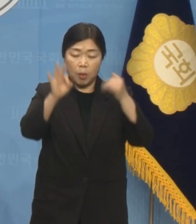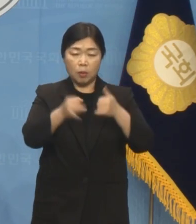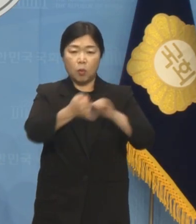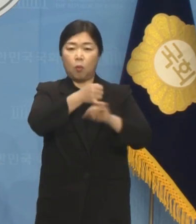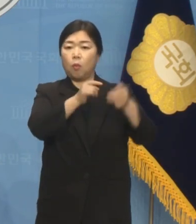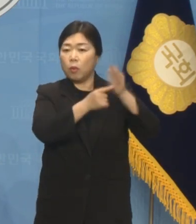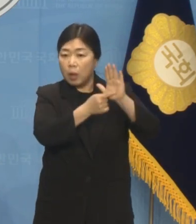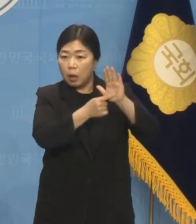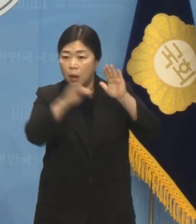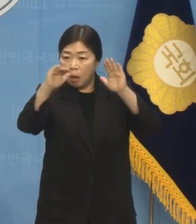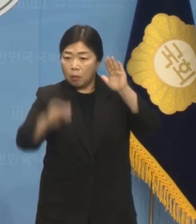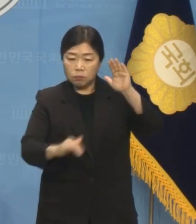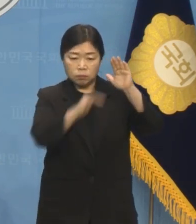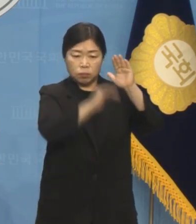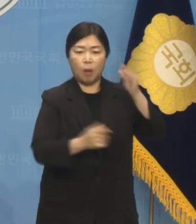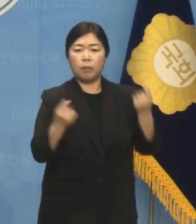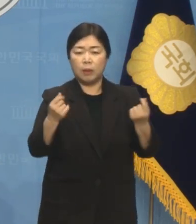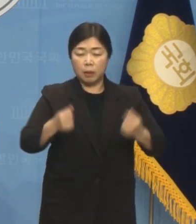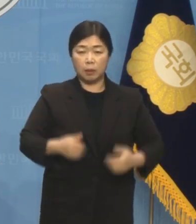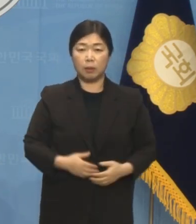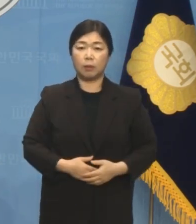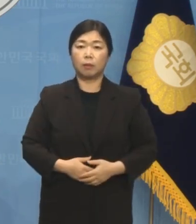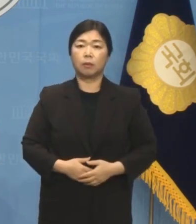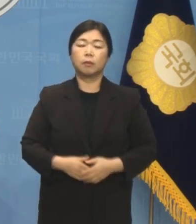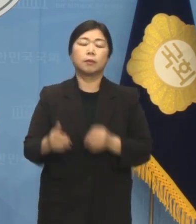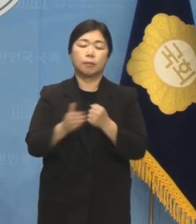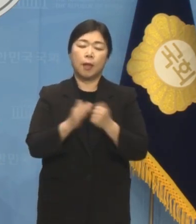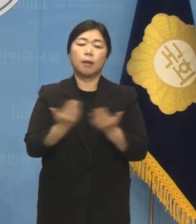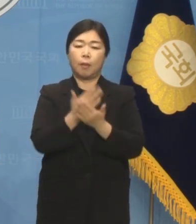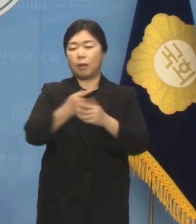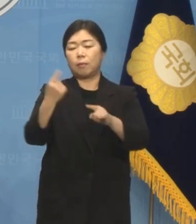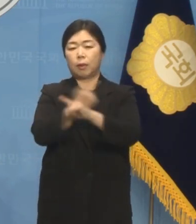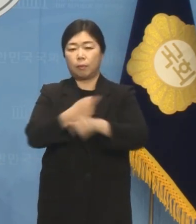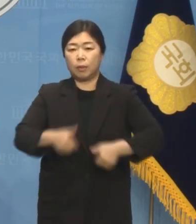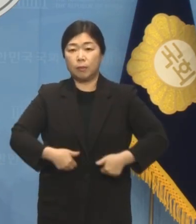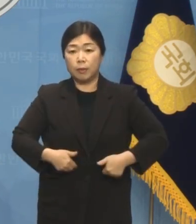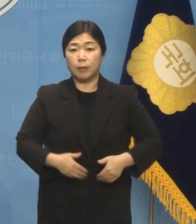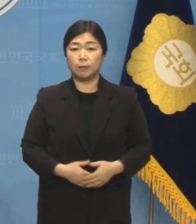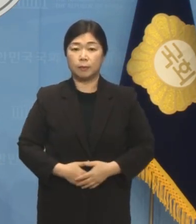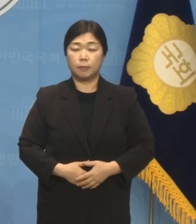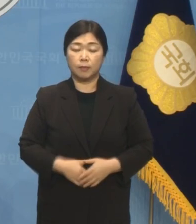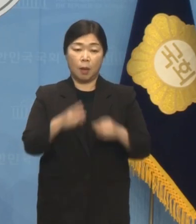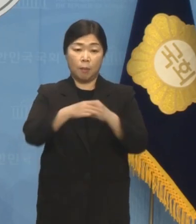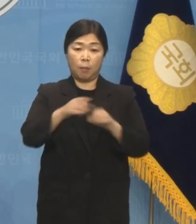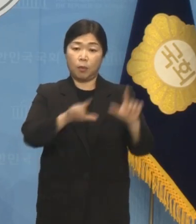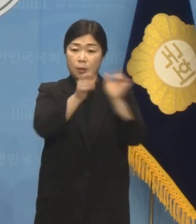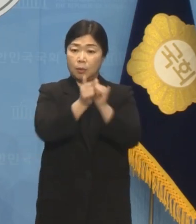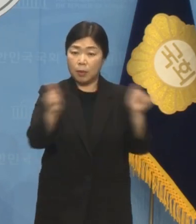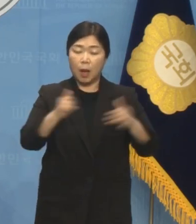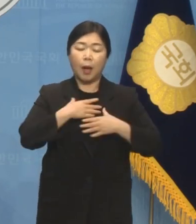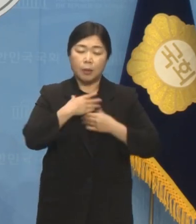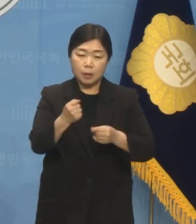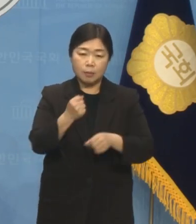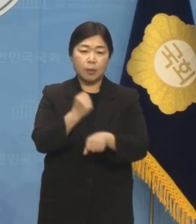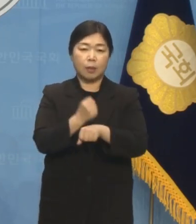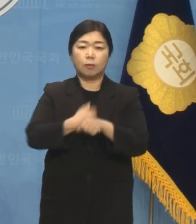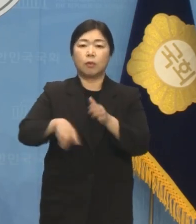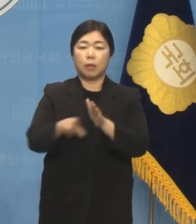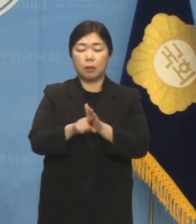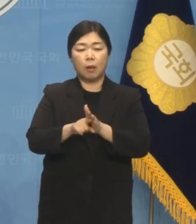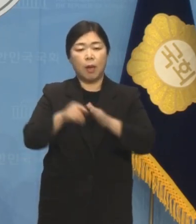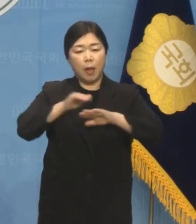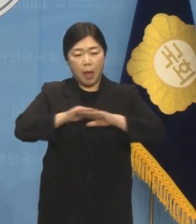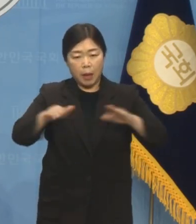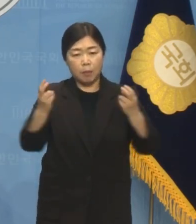없습니다. 이제는 개발도 달라져야 합니다. 마포 주민들이 안심하고 살 수 있는 지역사회를 위한 대안 정치가